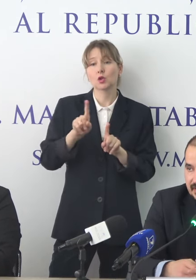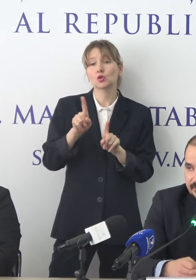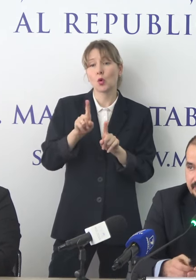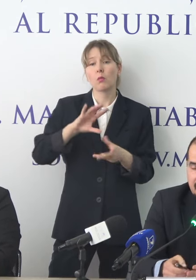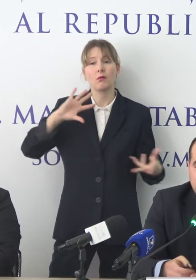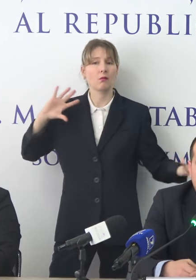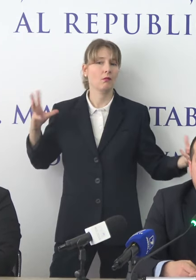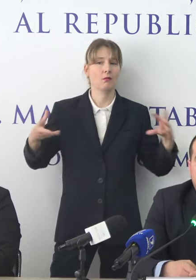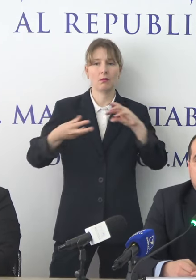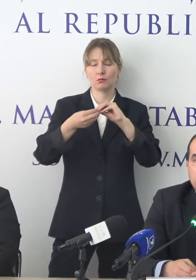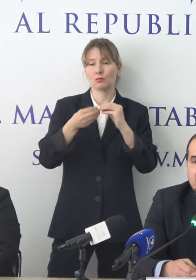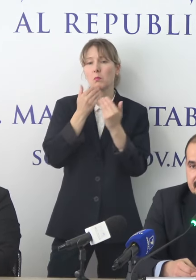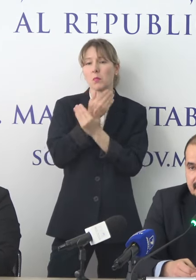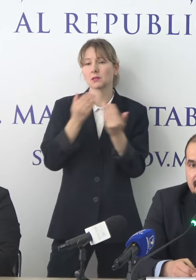ultimele